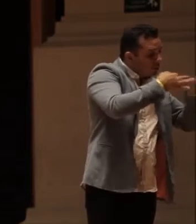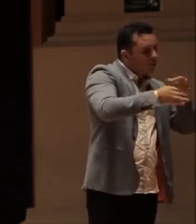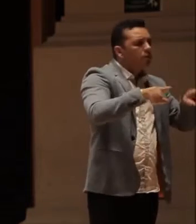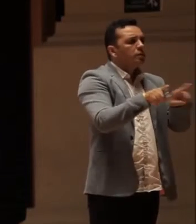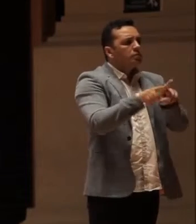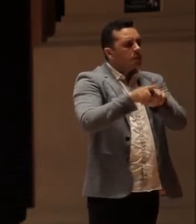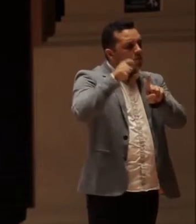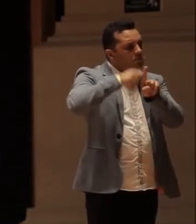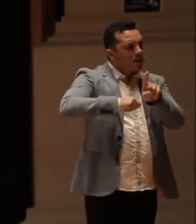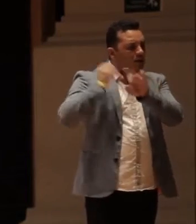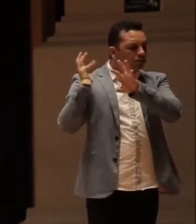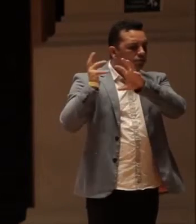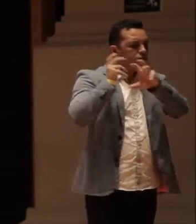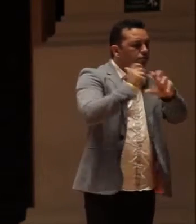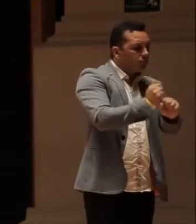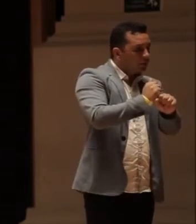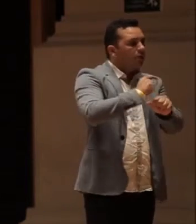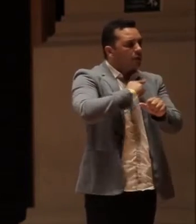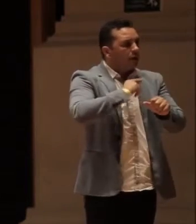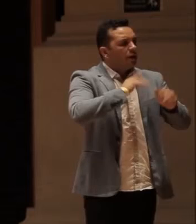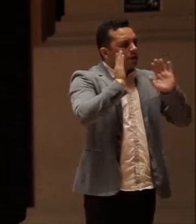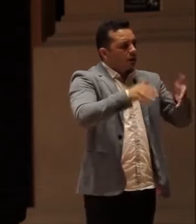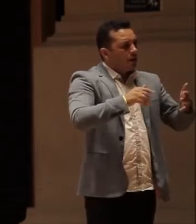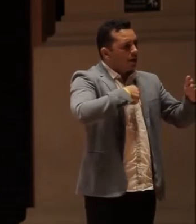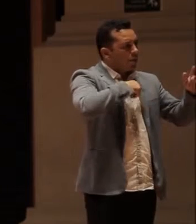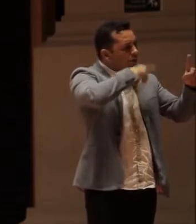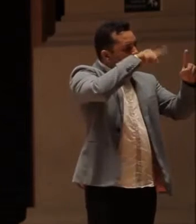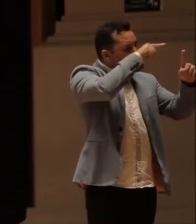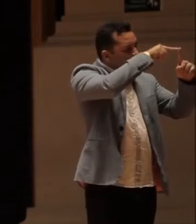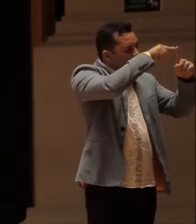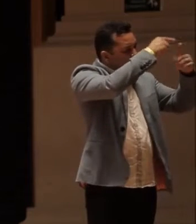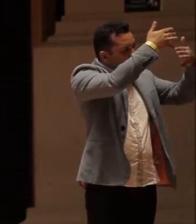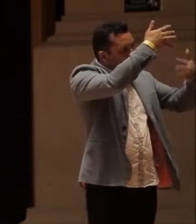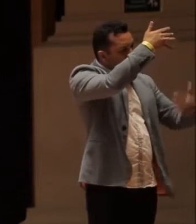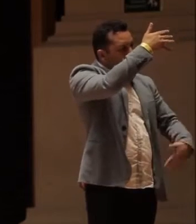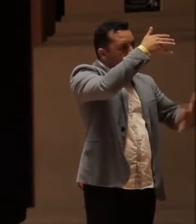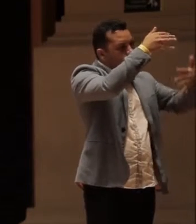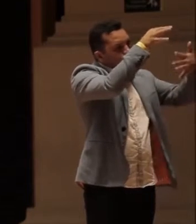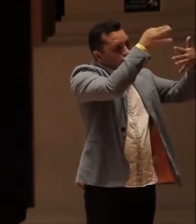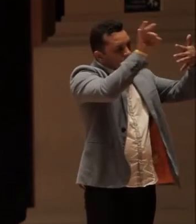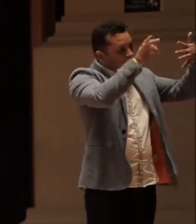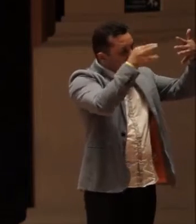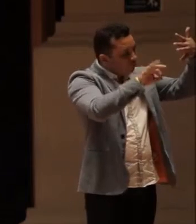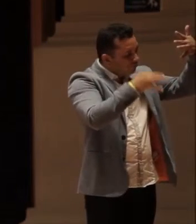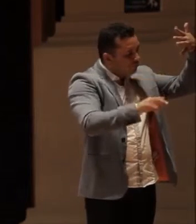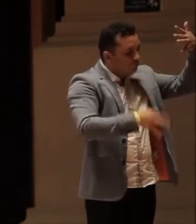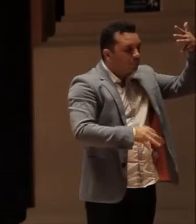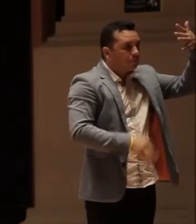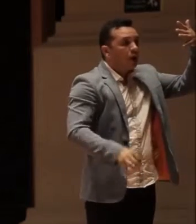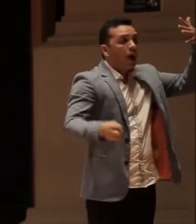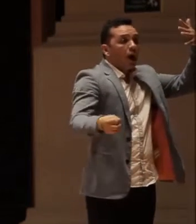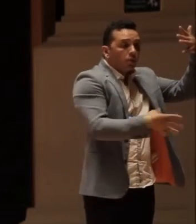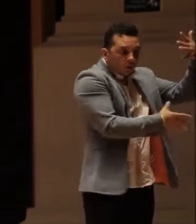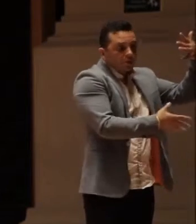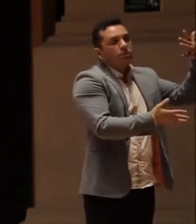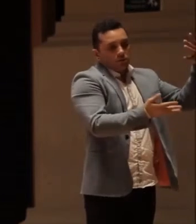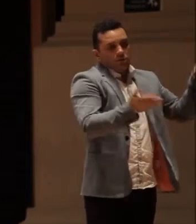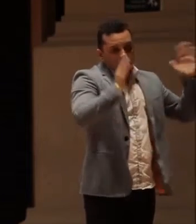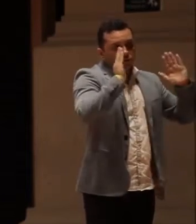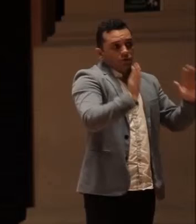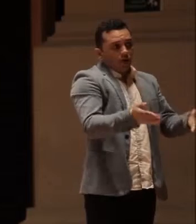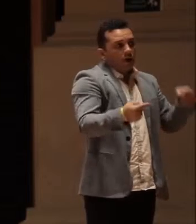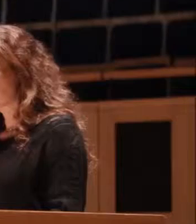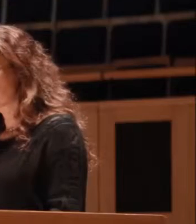a revisão já dessas metas para que elas estejam constantemente atualizadas e atendendo aos anseios